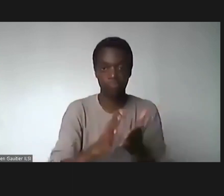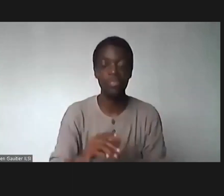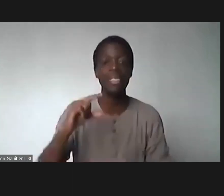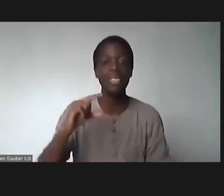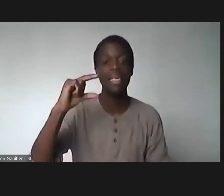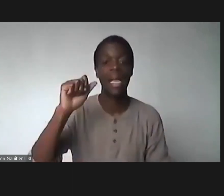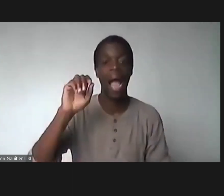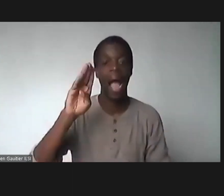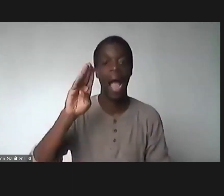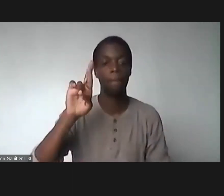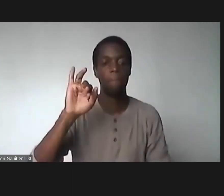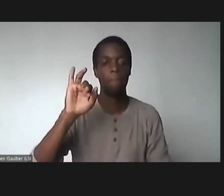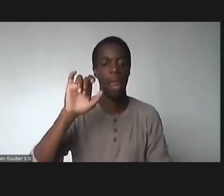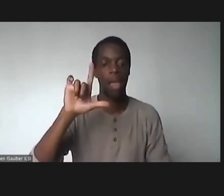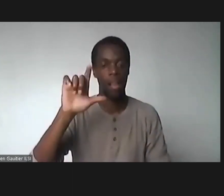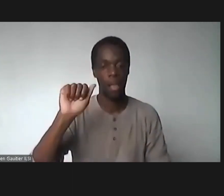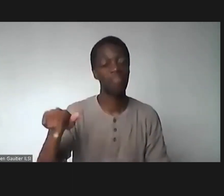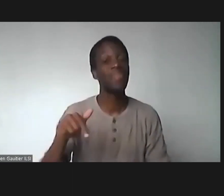Buenas tardes.